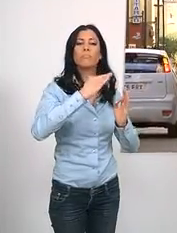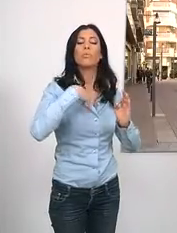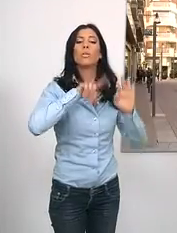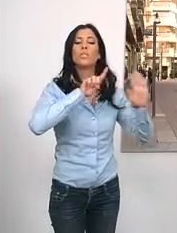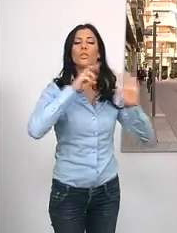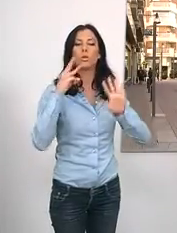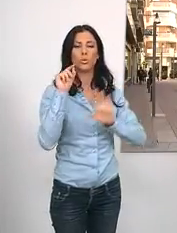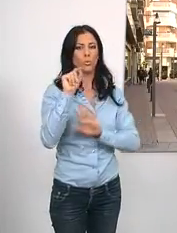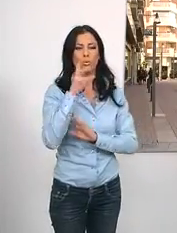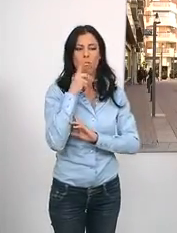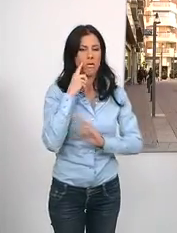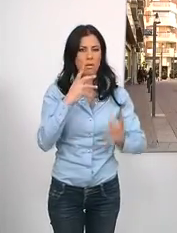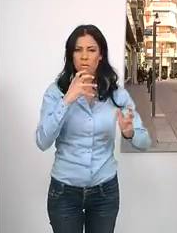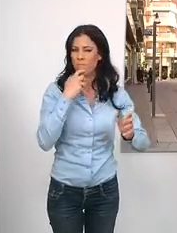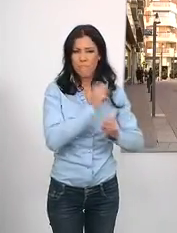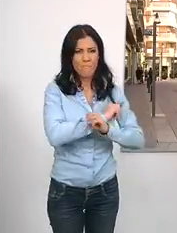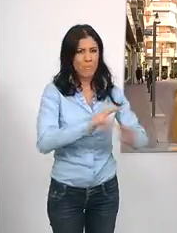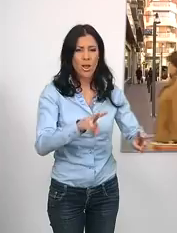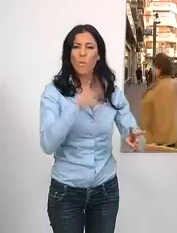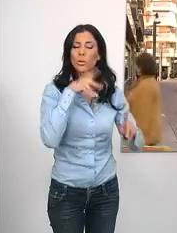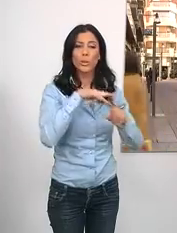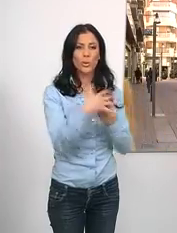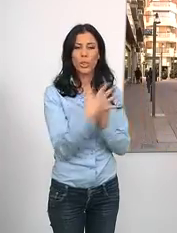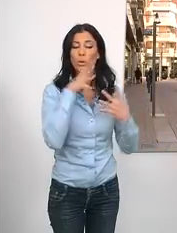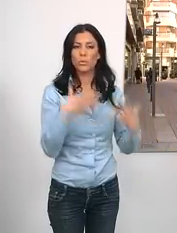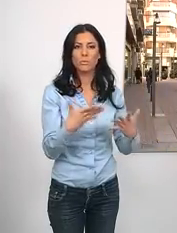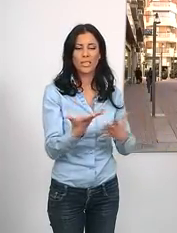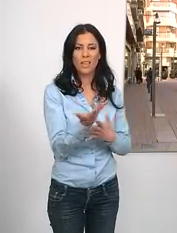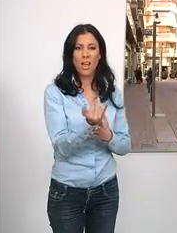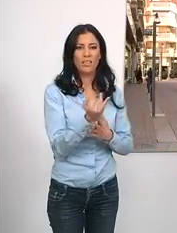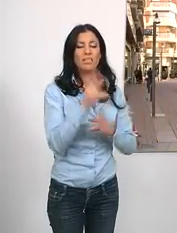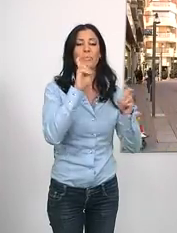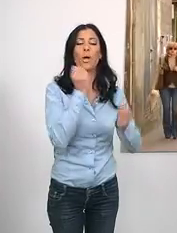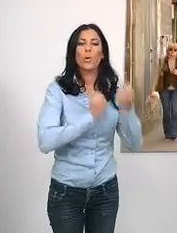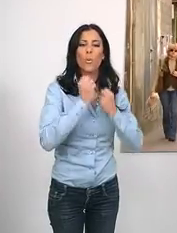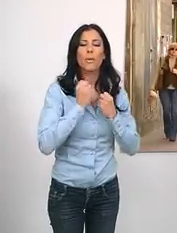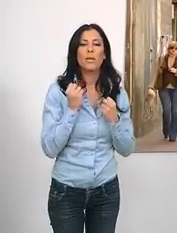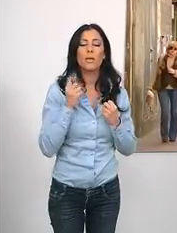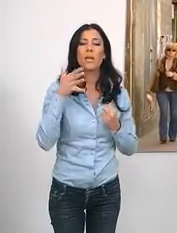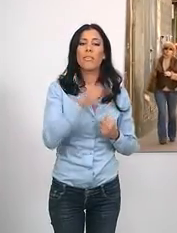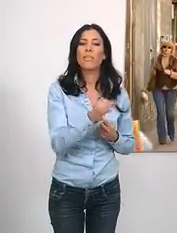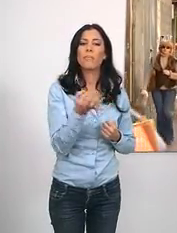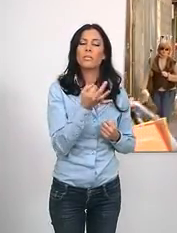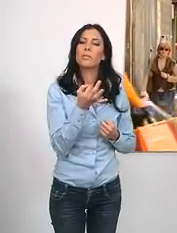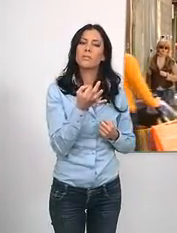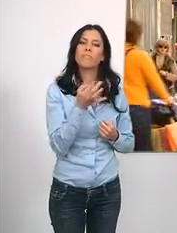puntos debido a la peor percepción de la población sobre la situación actual de la economía y sobre todo a sus